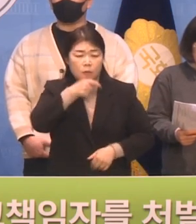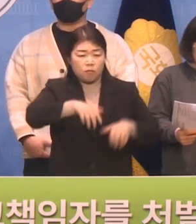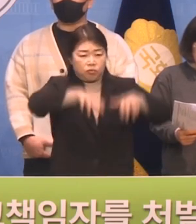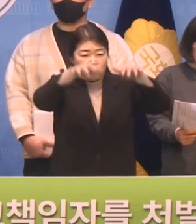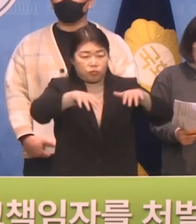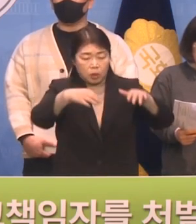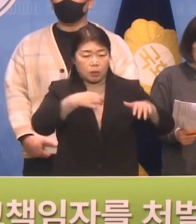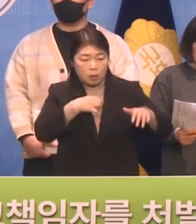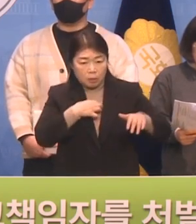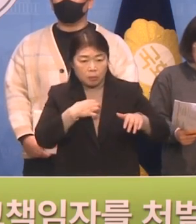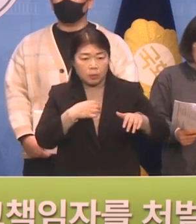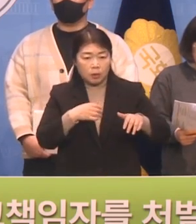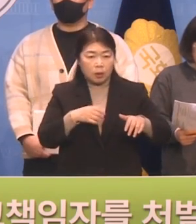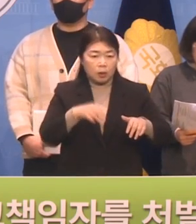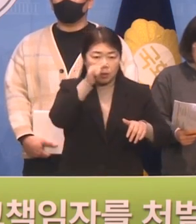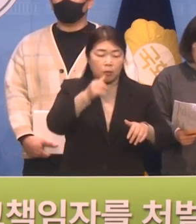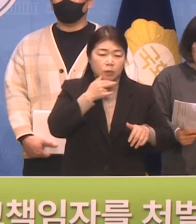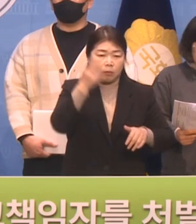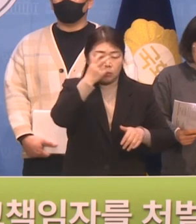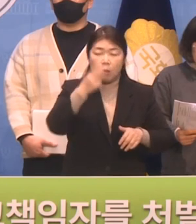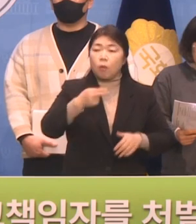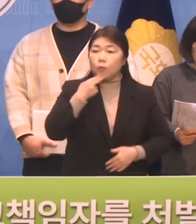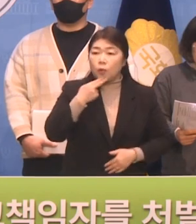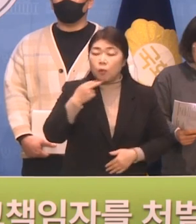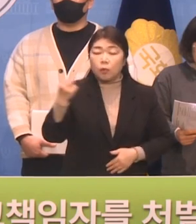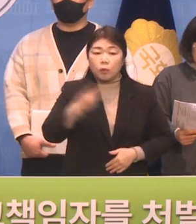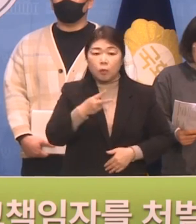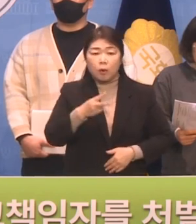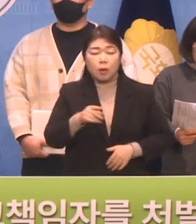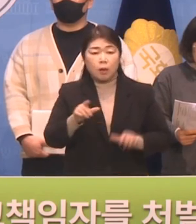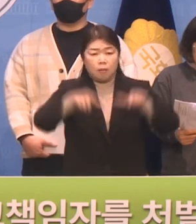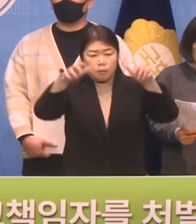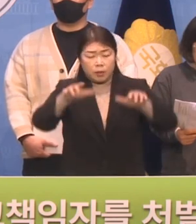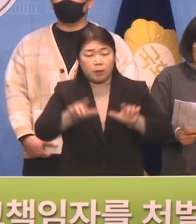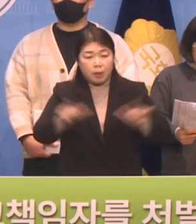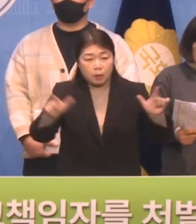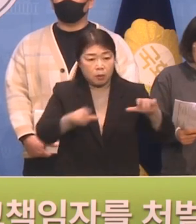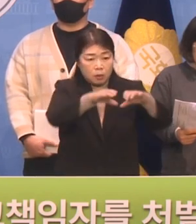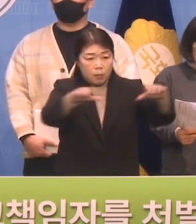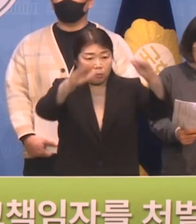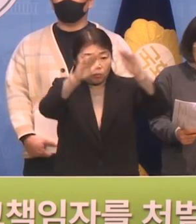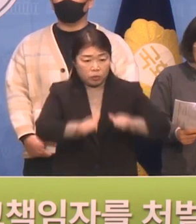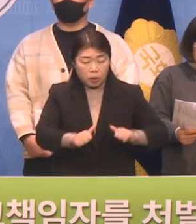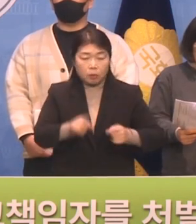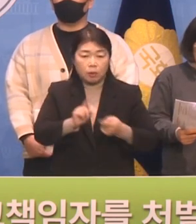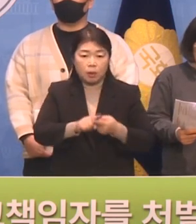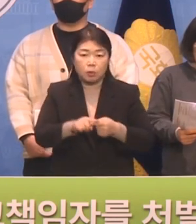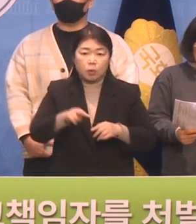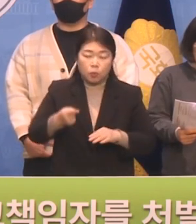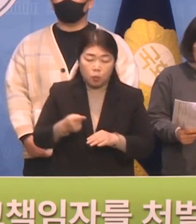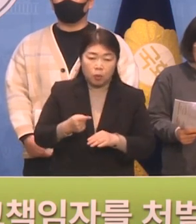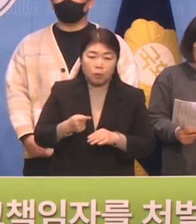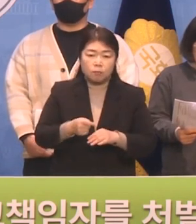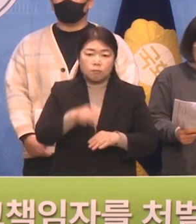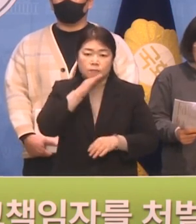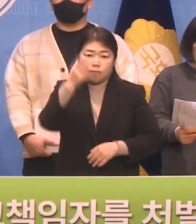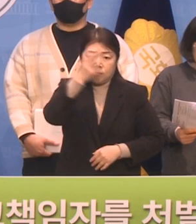예방도 하다못해 참사 당일 제방 붕괴 상황 전파조차 제대로 이루어지지 않았다. 오송